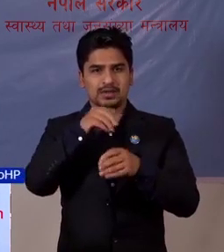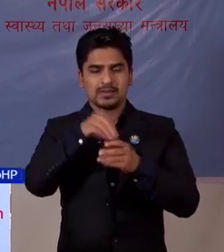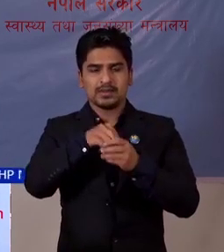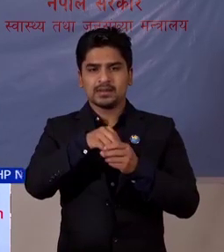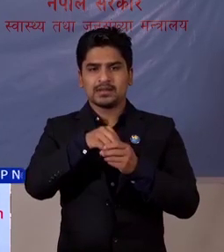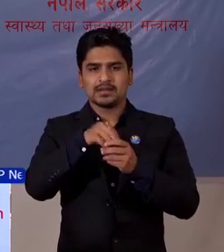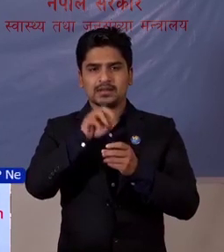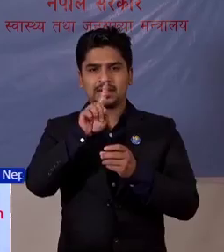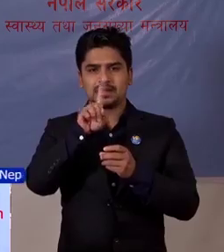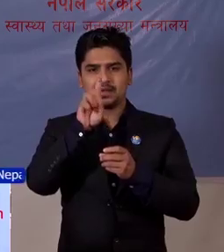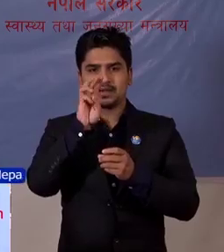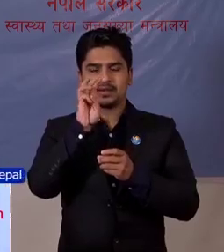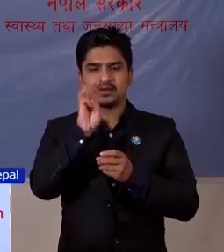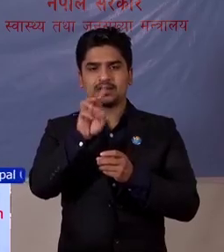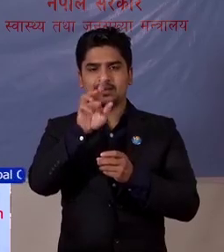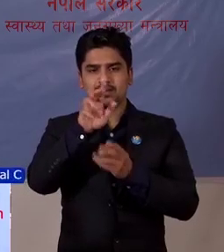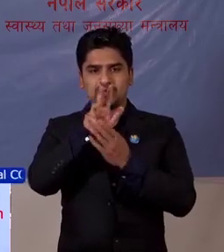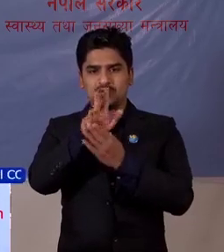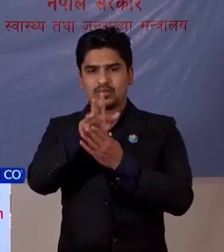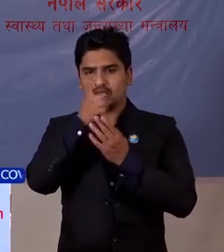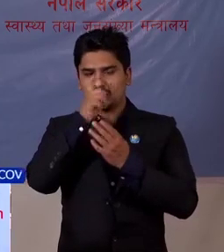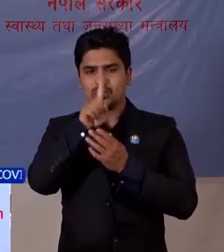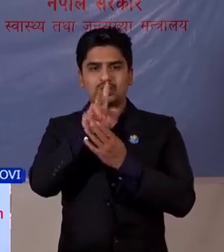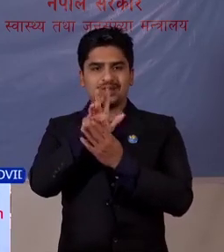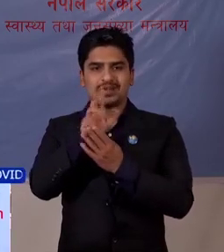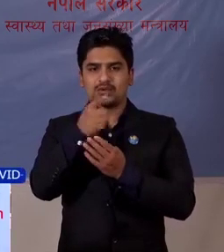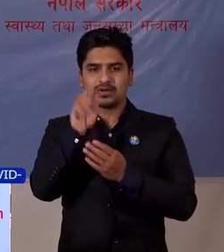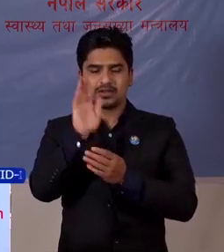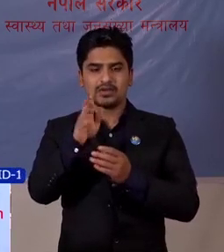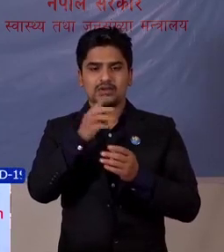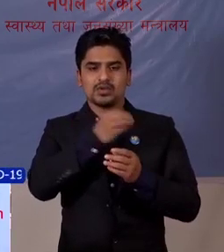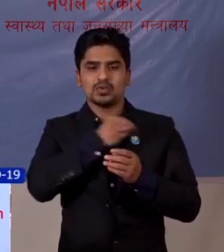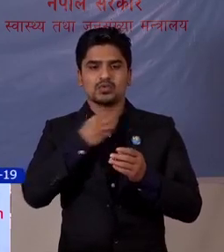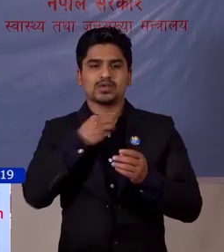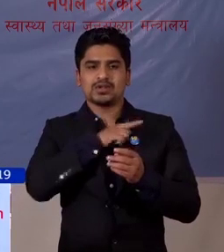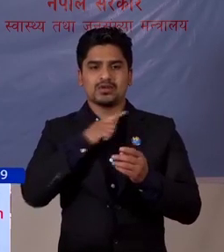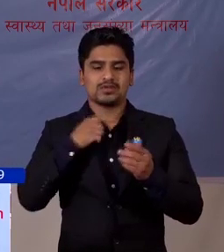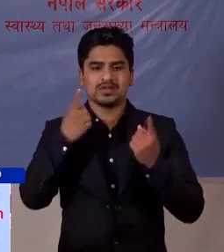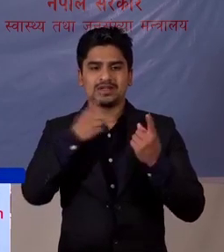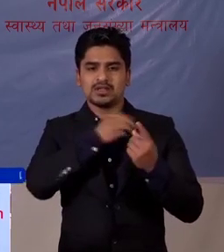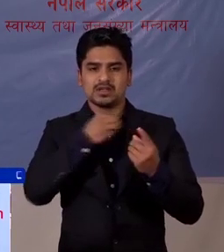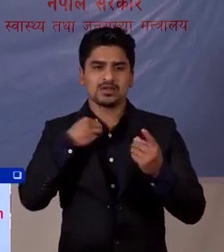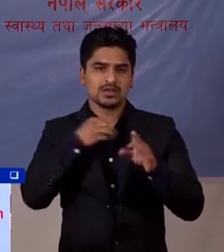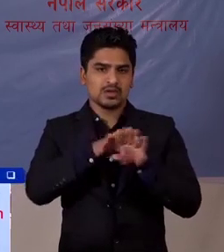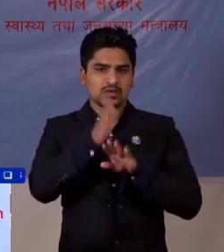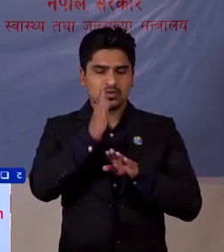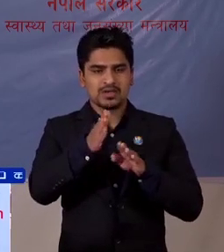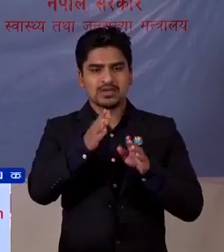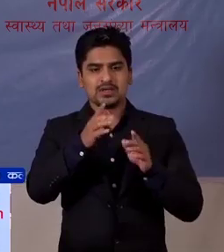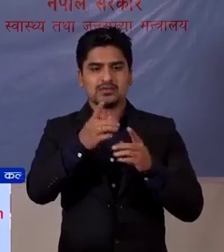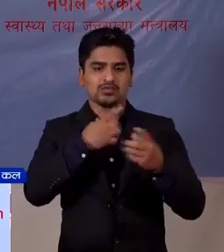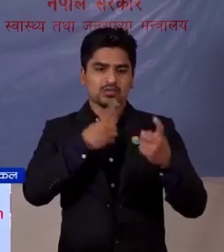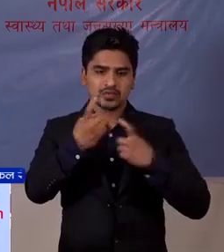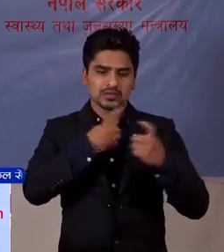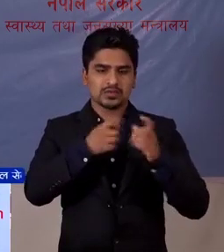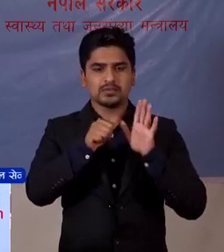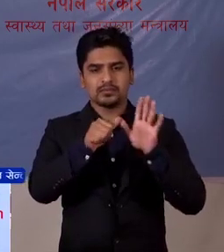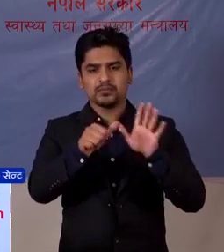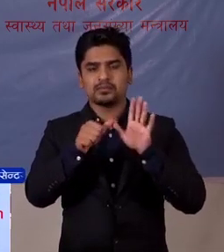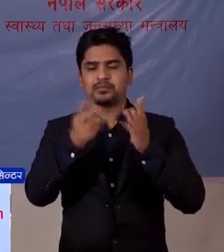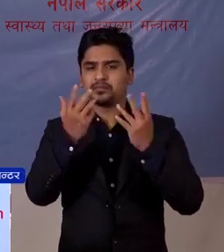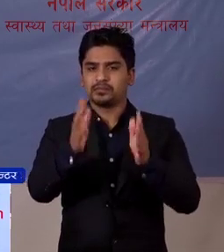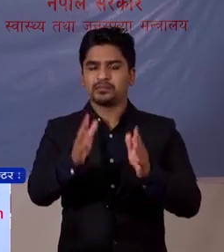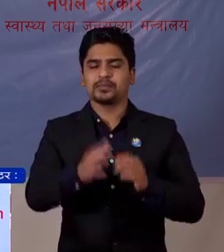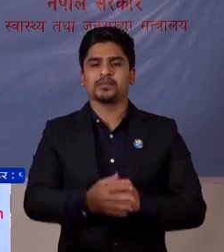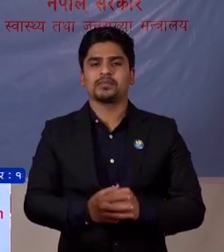घन्टामा 1,919 छन्, जसको हाम्रा स्वास्थ्यकर्मी तथा चिकित्सक साथीहरूले जिज्ञासाहरूको सम्बोधन